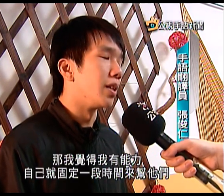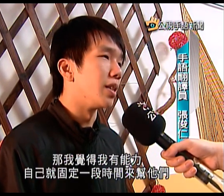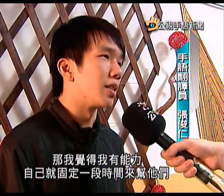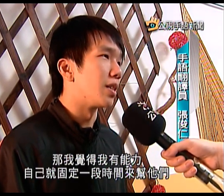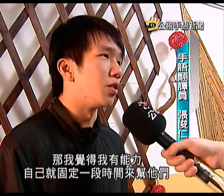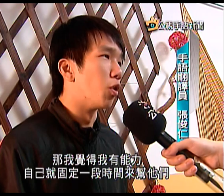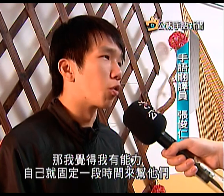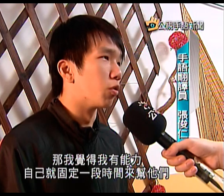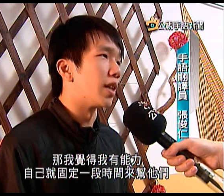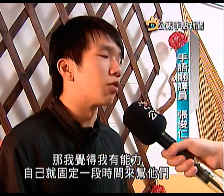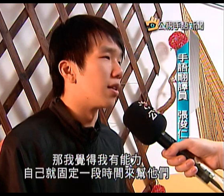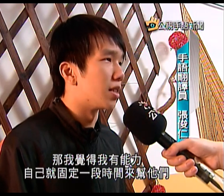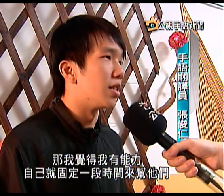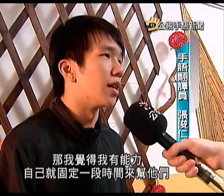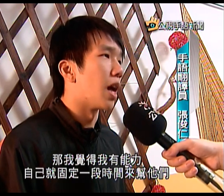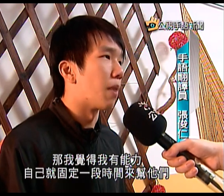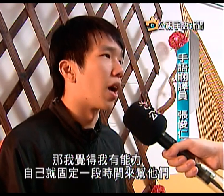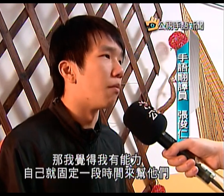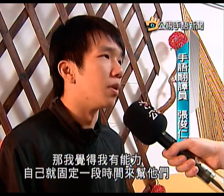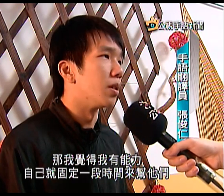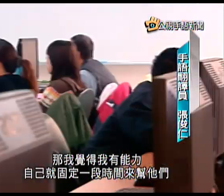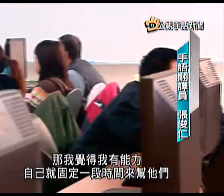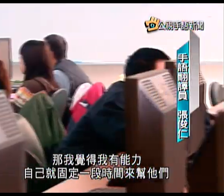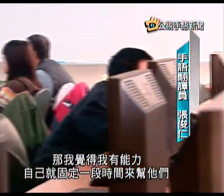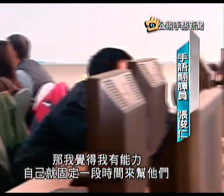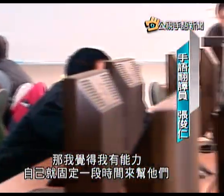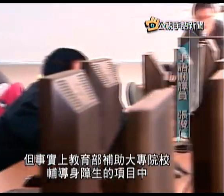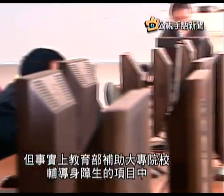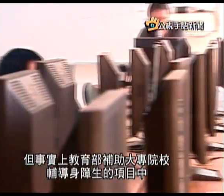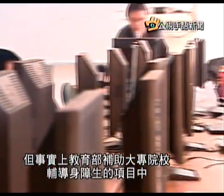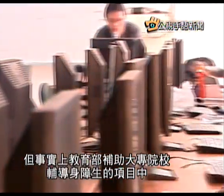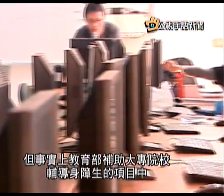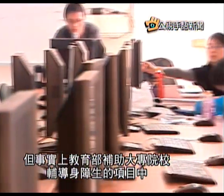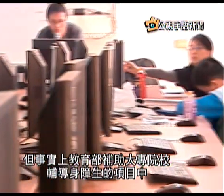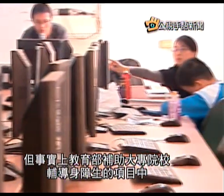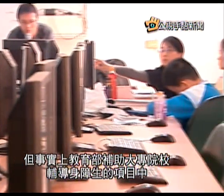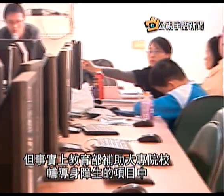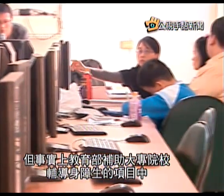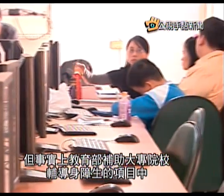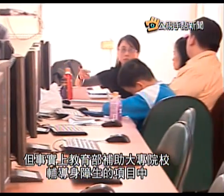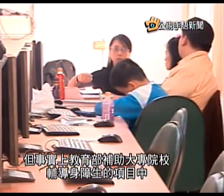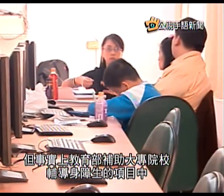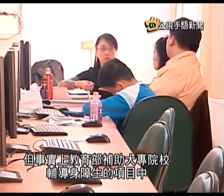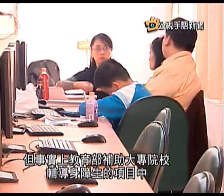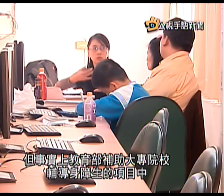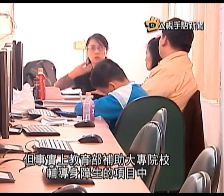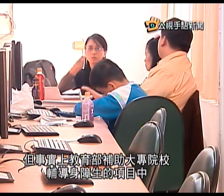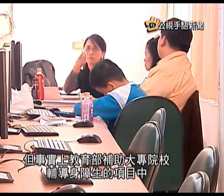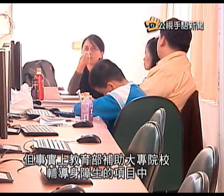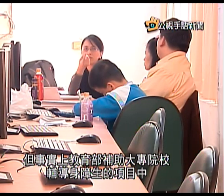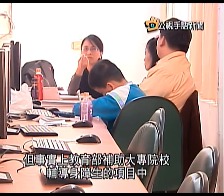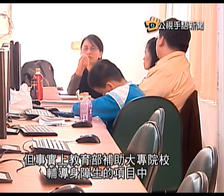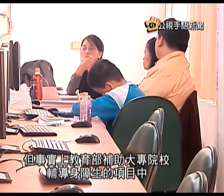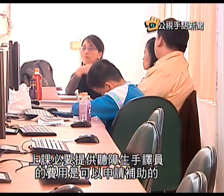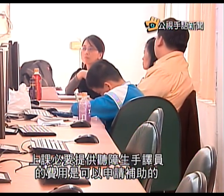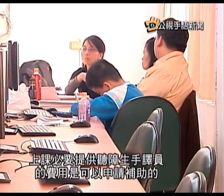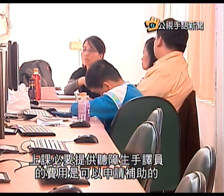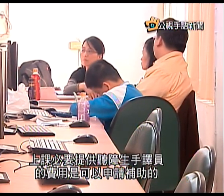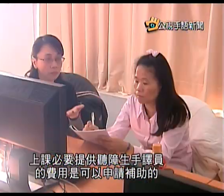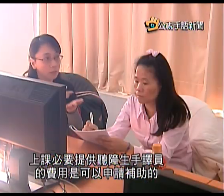自己就固定一段时间来帮他们。 但事实上，教育部补助大专院校辅导身障生的项目中，上课必要提供听障